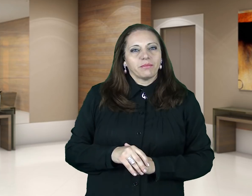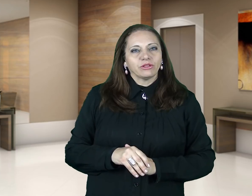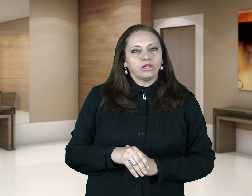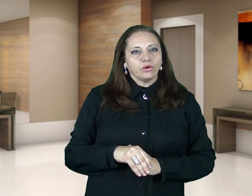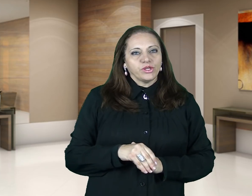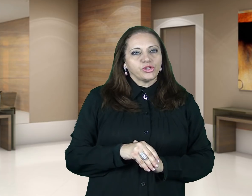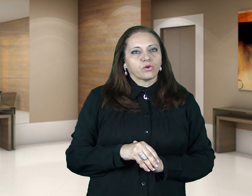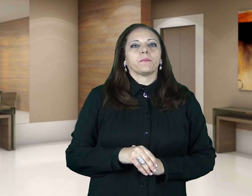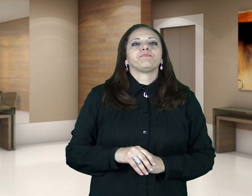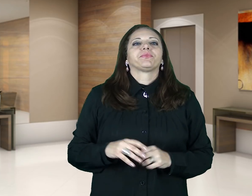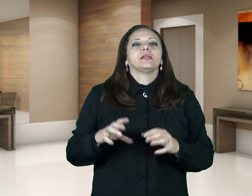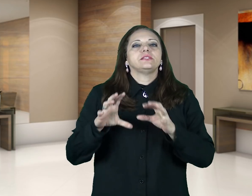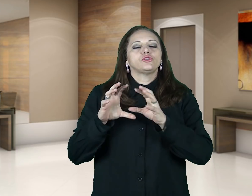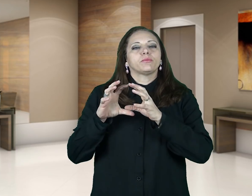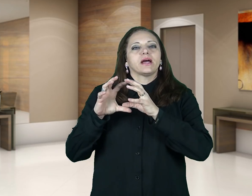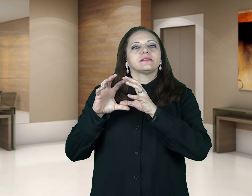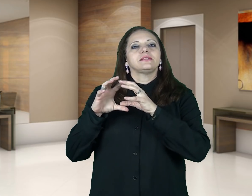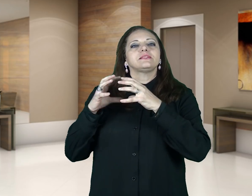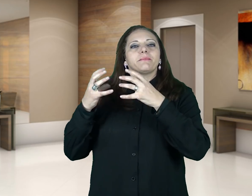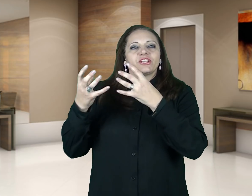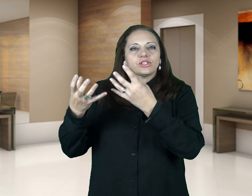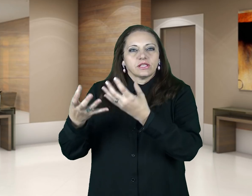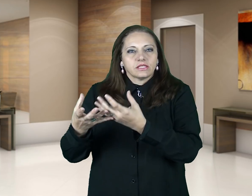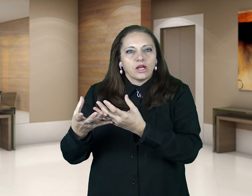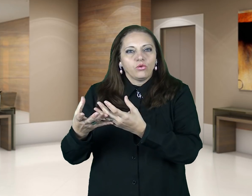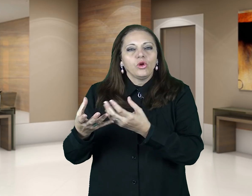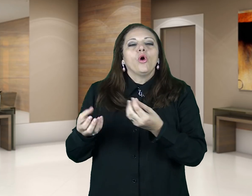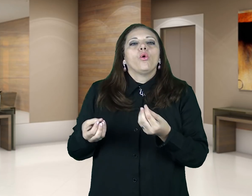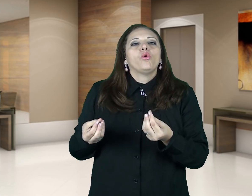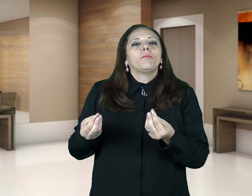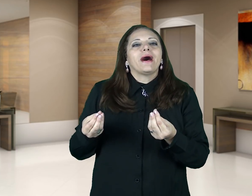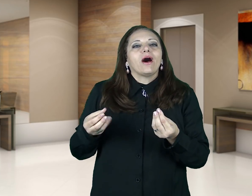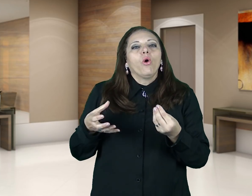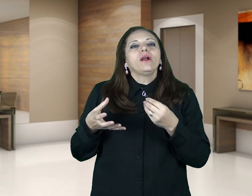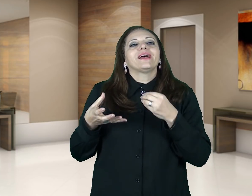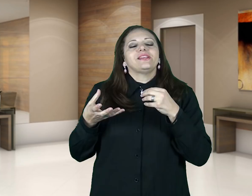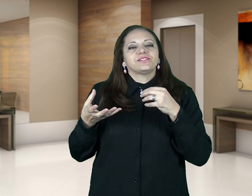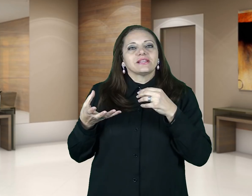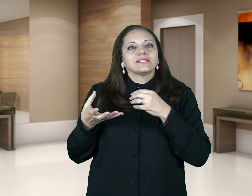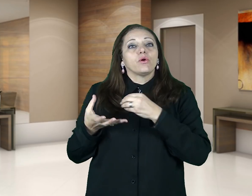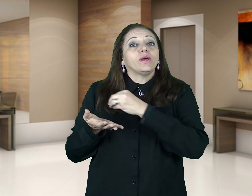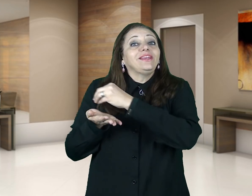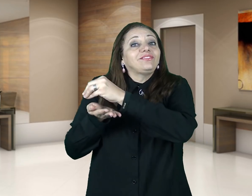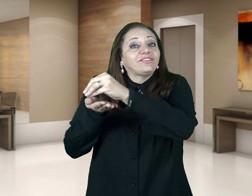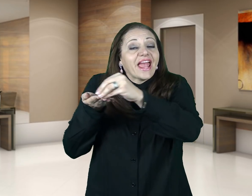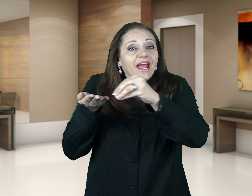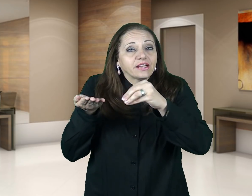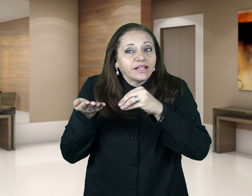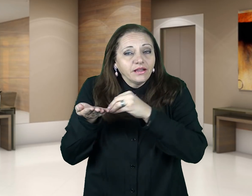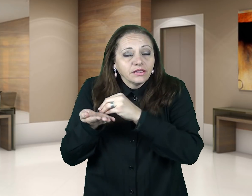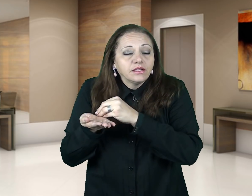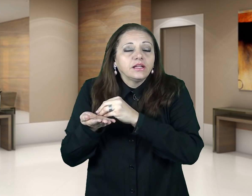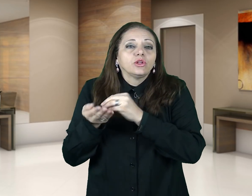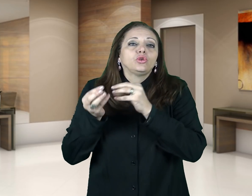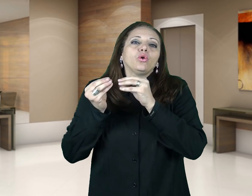funcionamento linguístico. Existe uma sistematização, uma organização interna